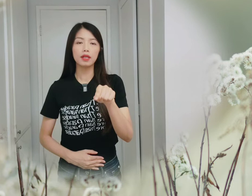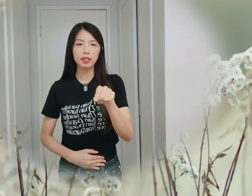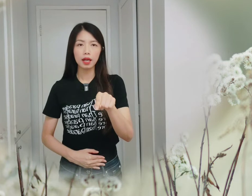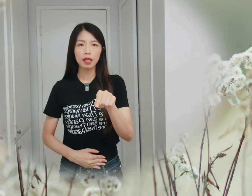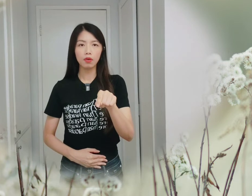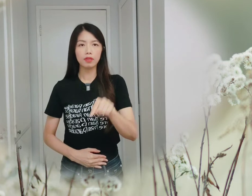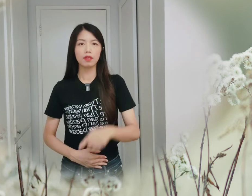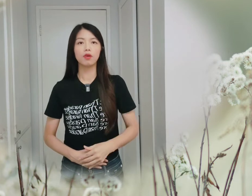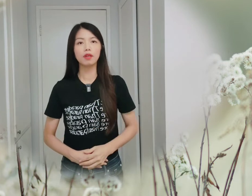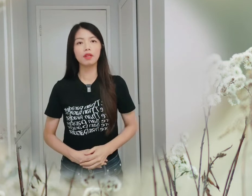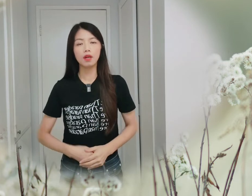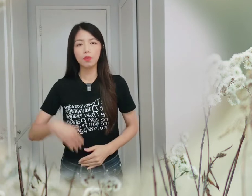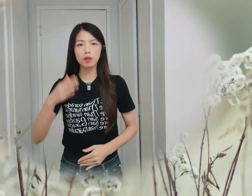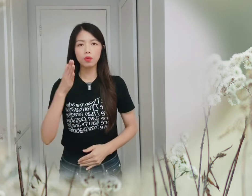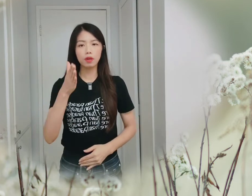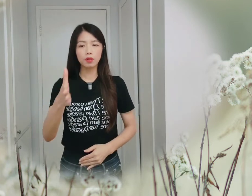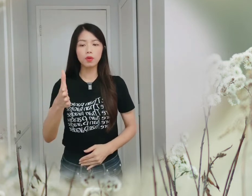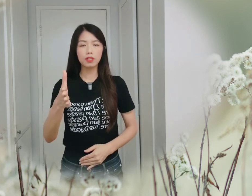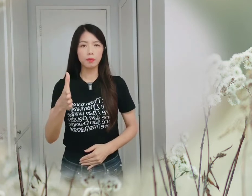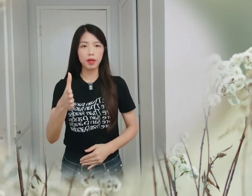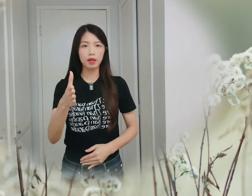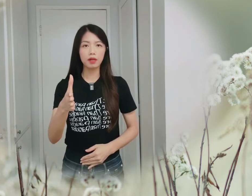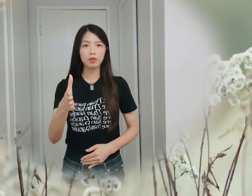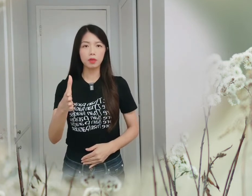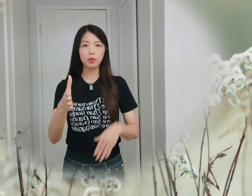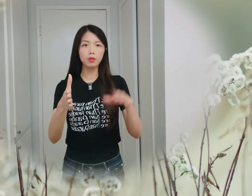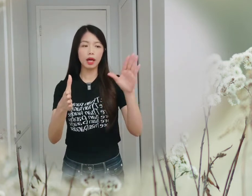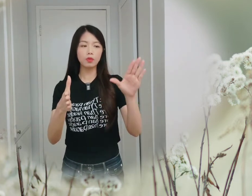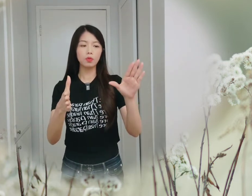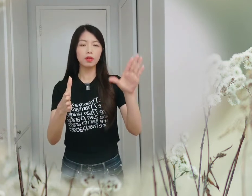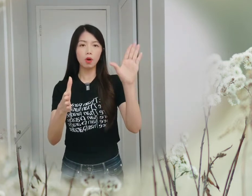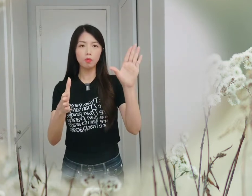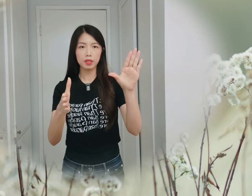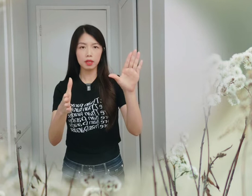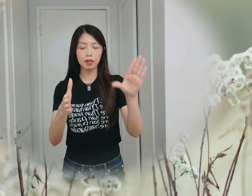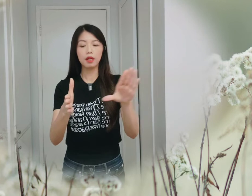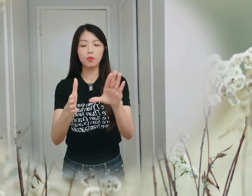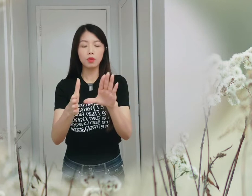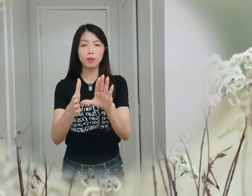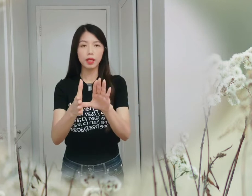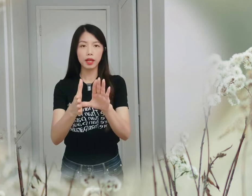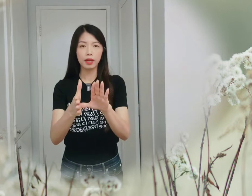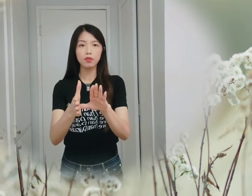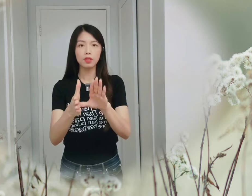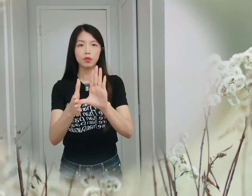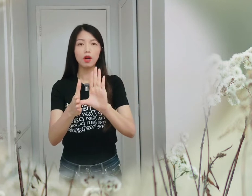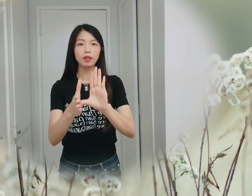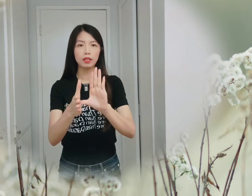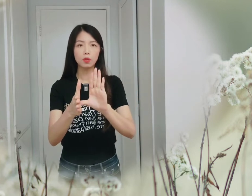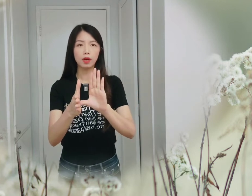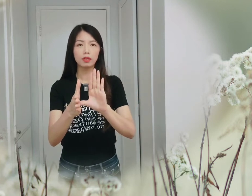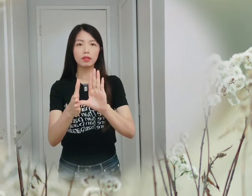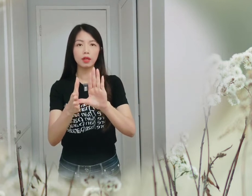되고요. 시간이라고 하는 뜻의 수어는 왼손은 이렇게 손끝이 앞을 향하게 해주시고 다른 손은 엄지를 왼손 바닥에 닿게